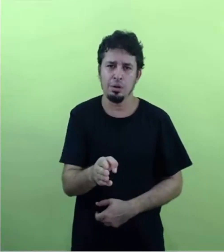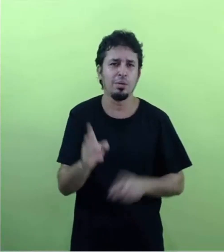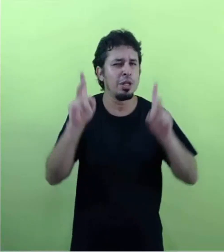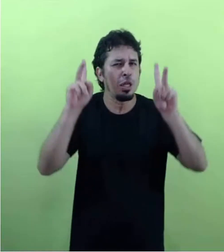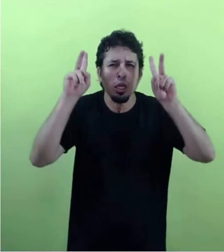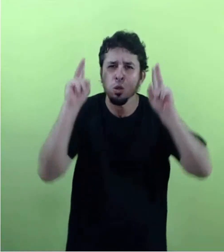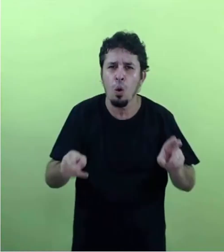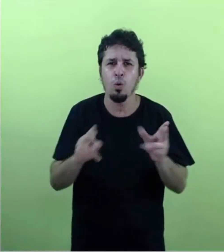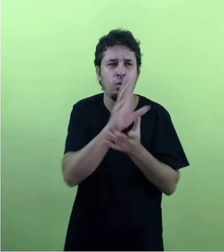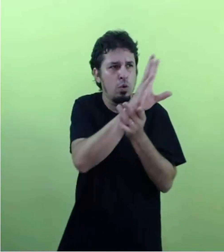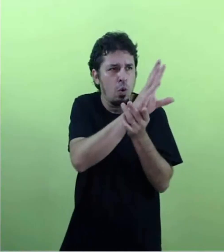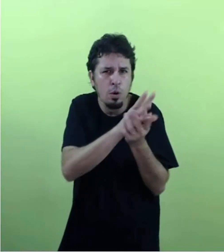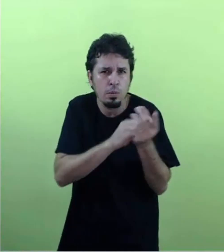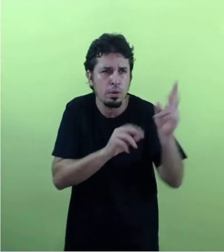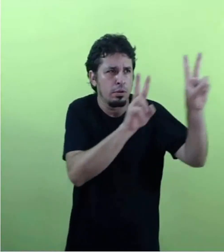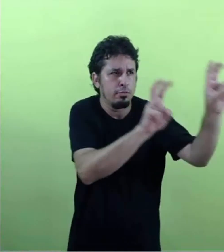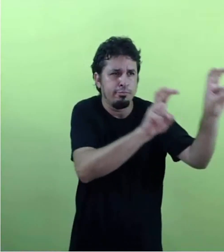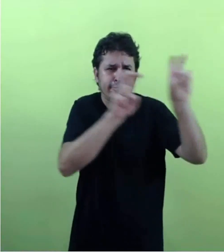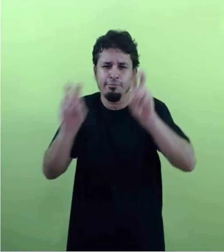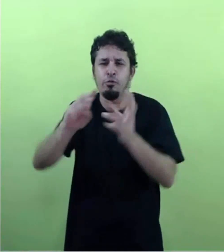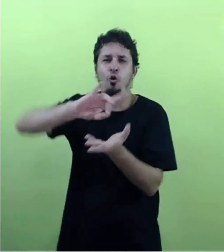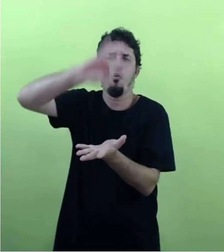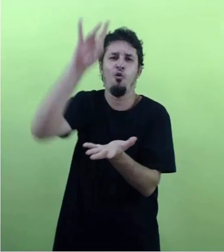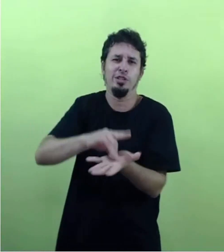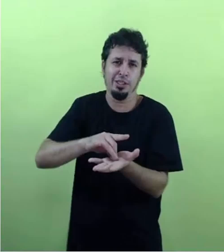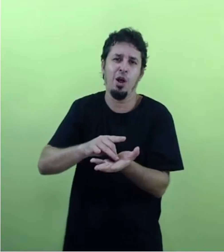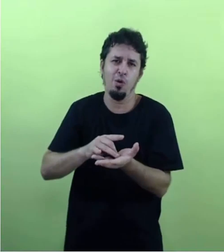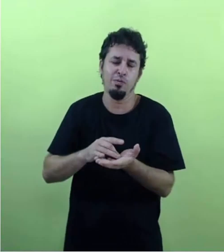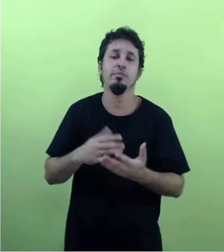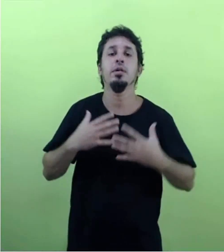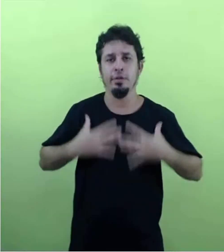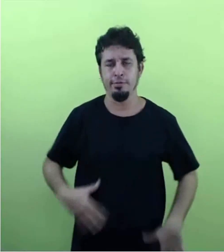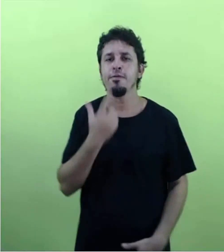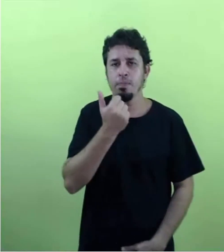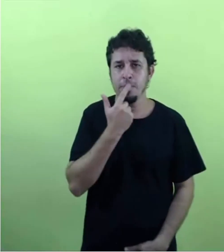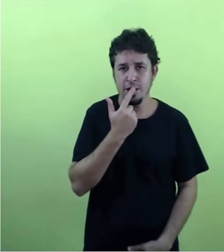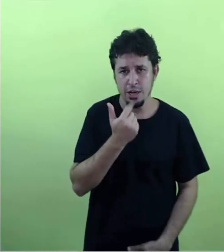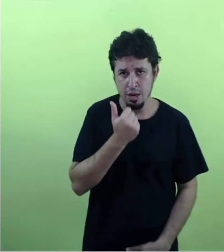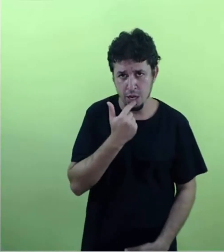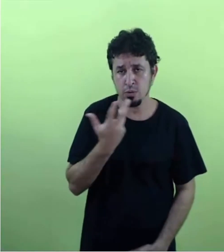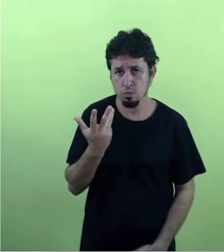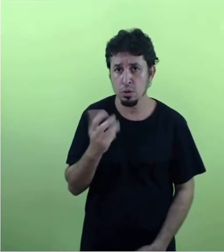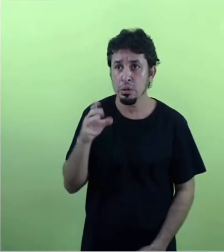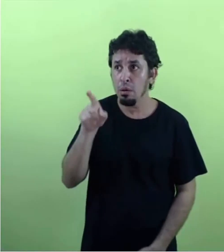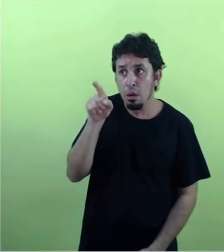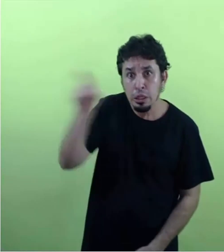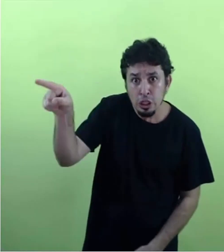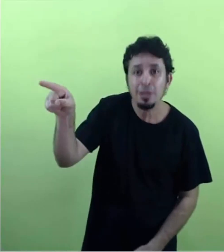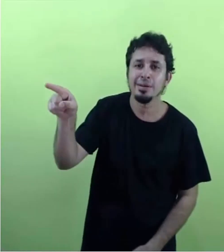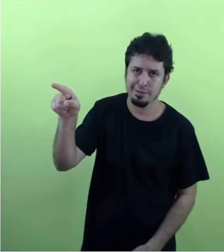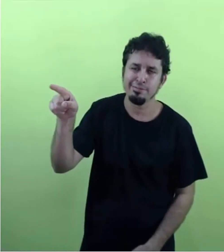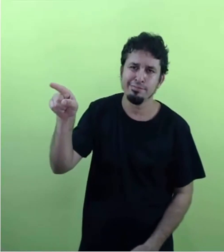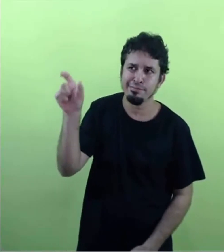for direta tem que ser idêntica ao original, com camisa vermelha, e se for indireta